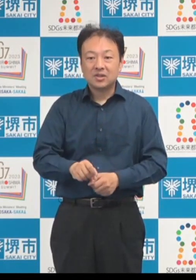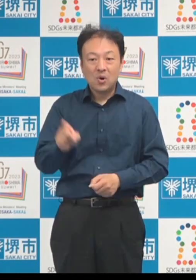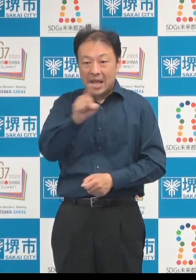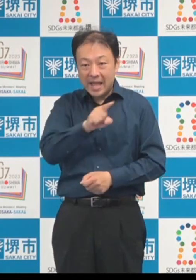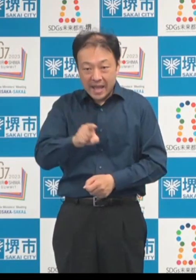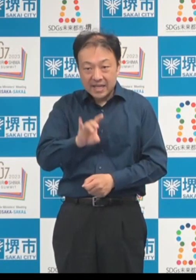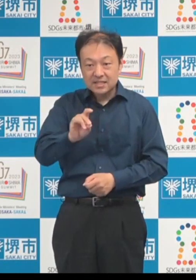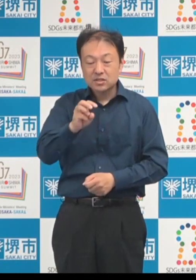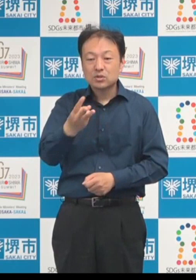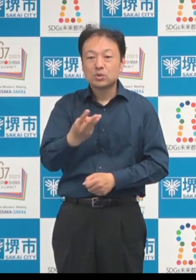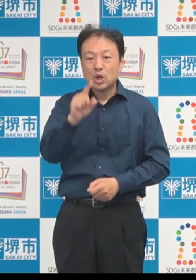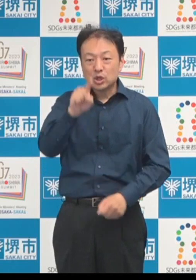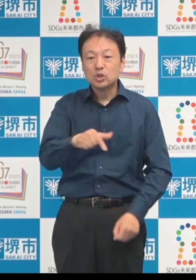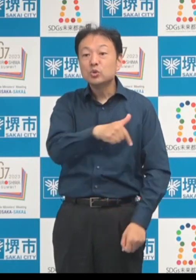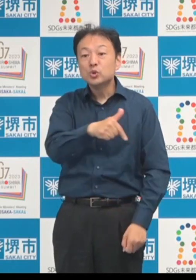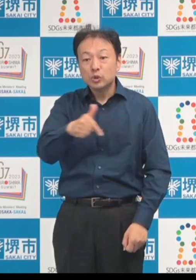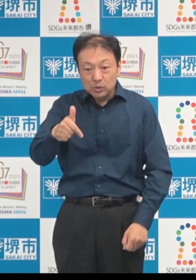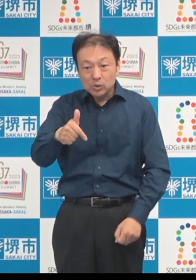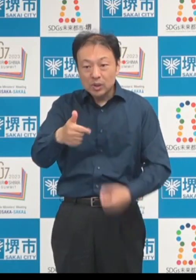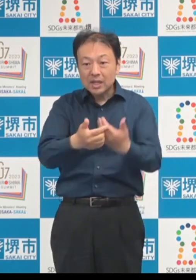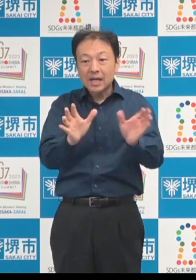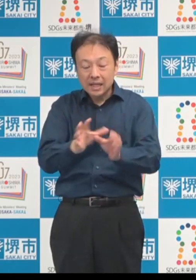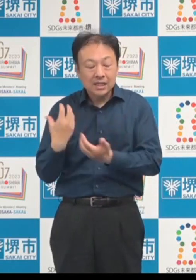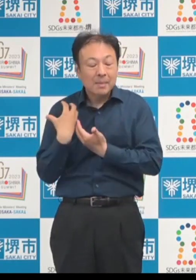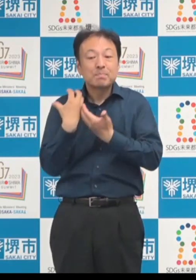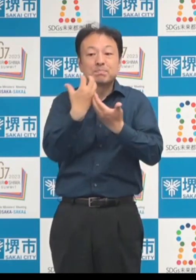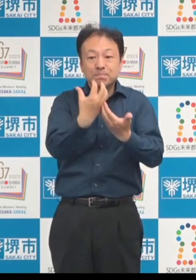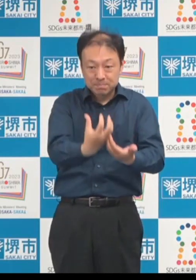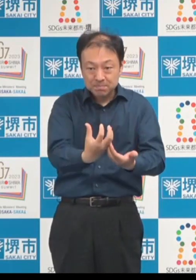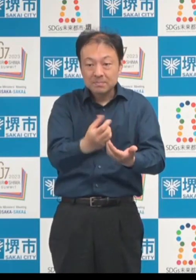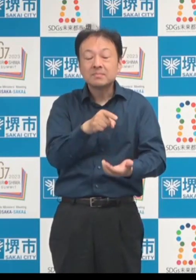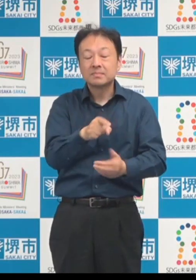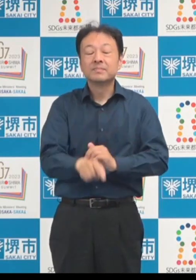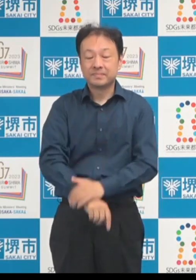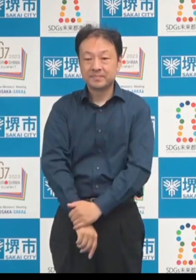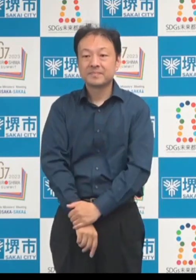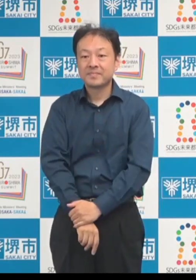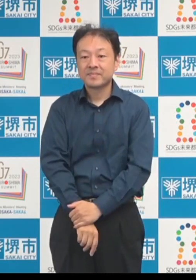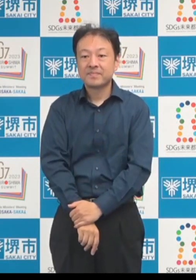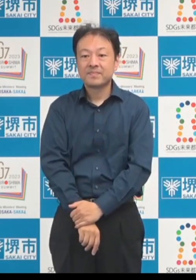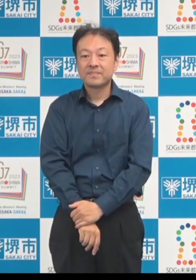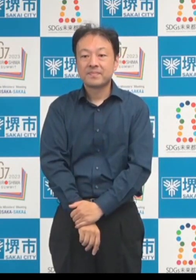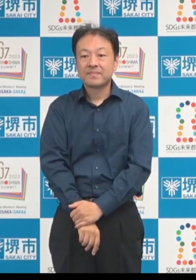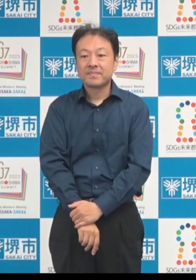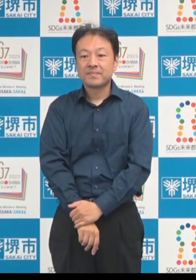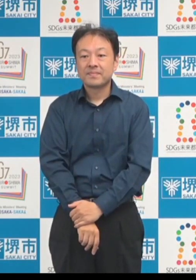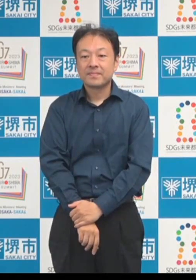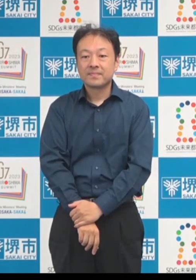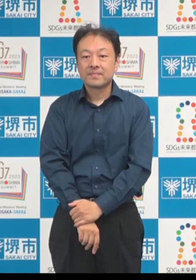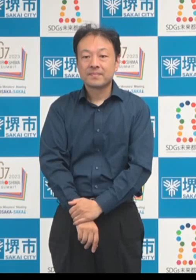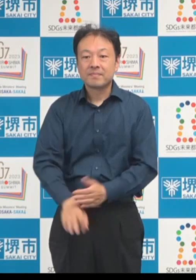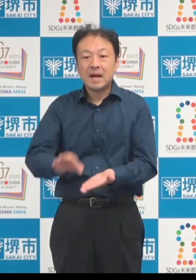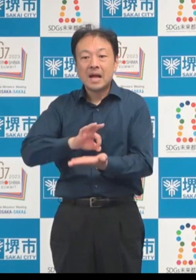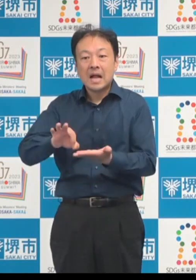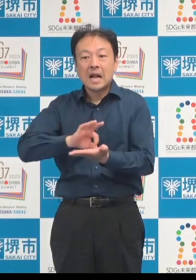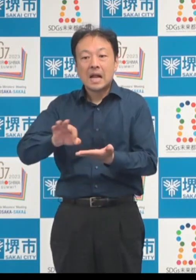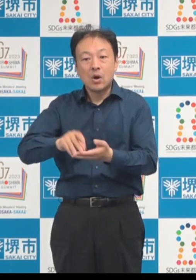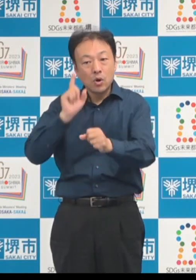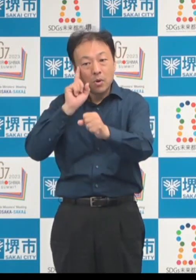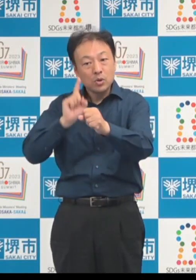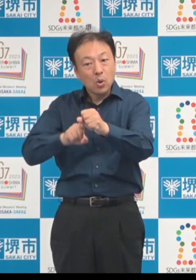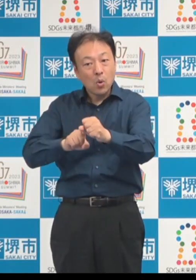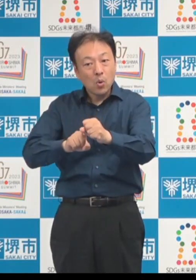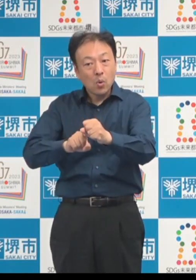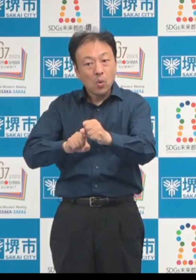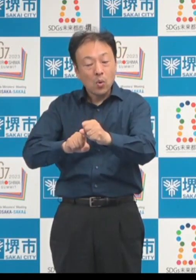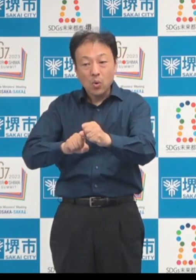も外国団体として行っておりますので担うことになります。実際の利用の目標等ありますが、担当者説